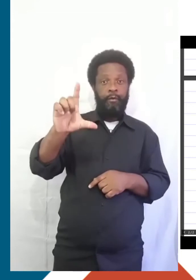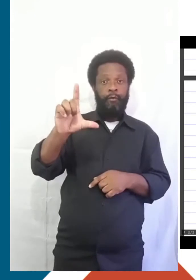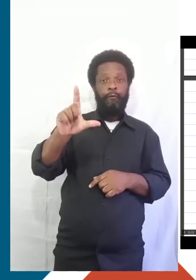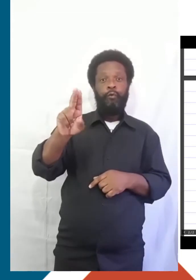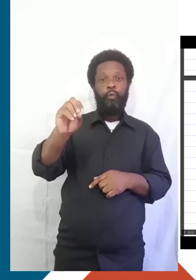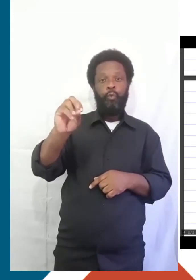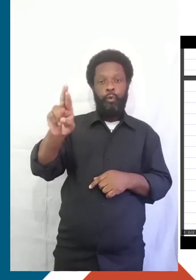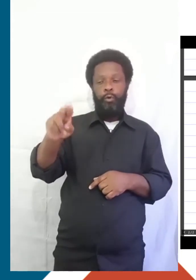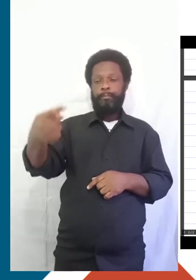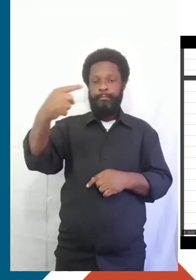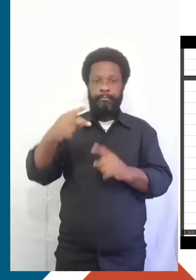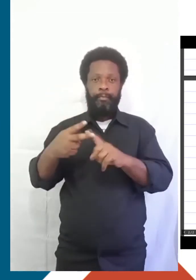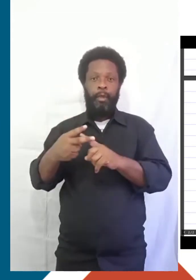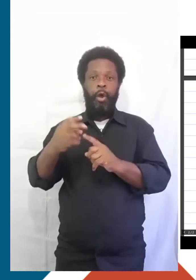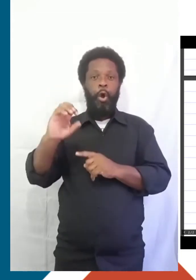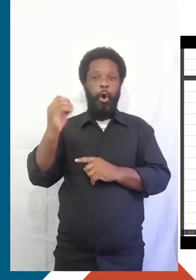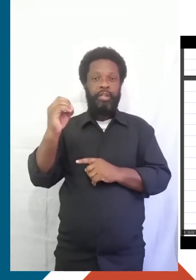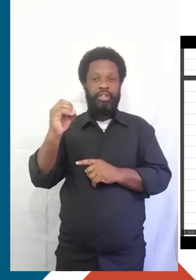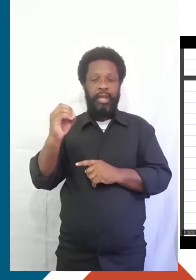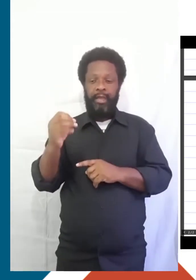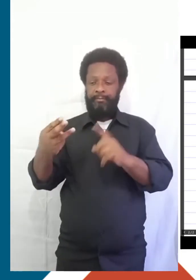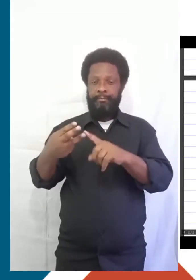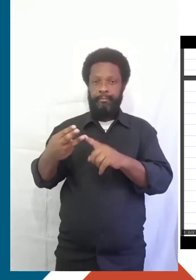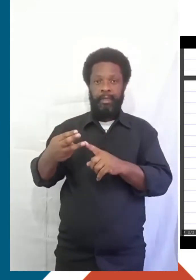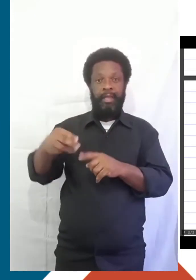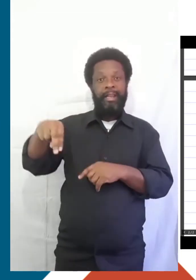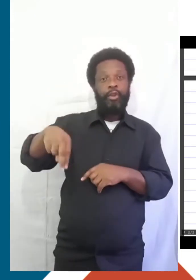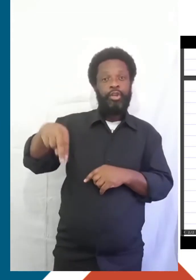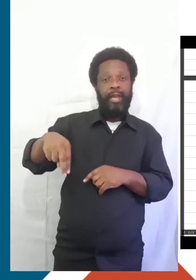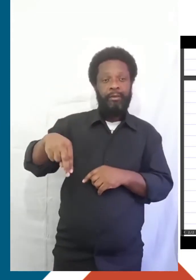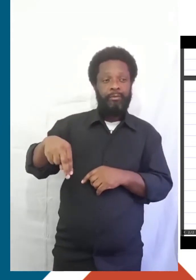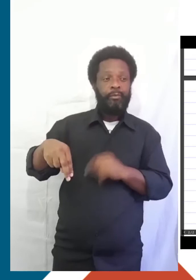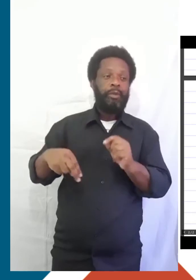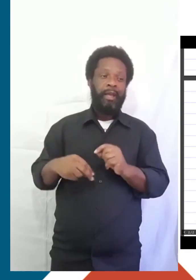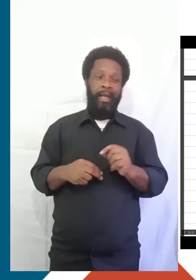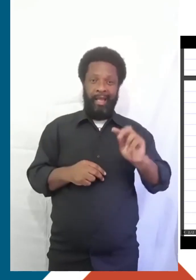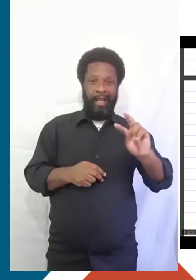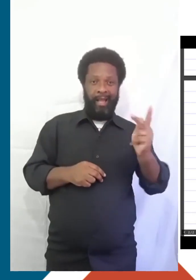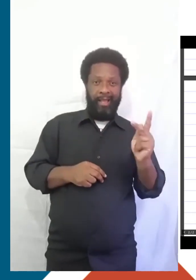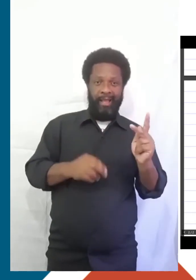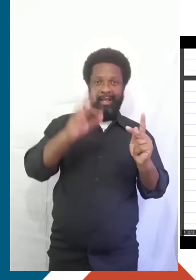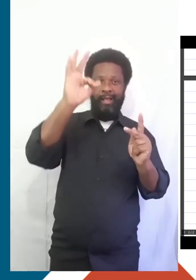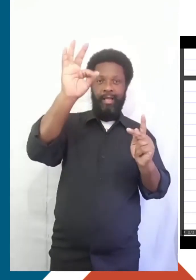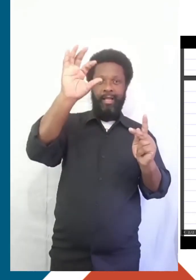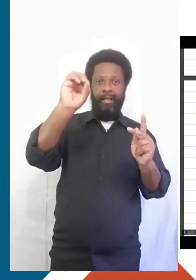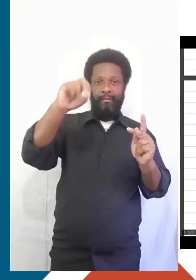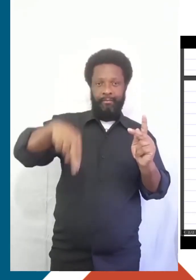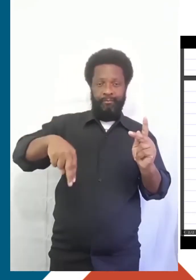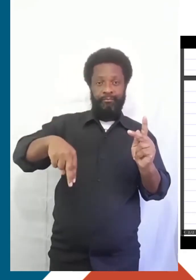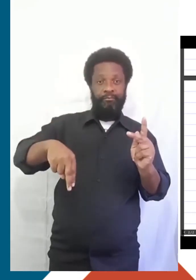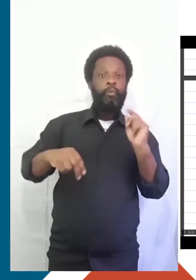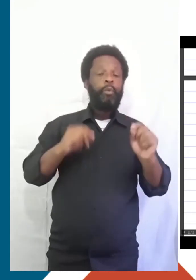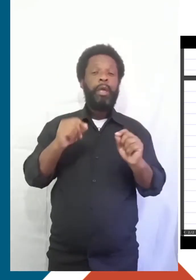o flúor, o oxigênio ou o nitrogênio, o famoso H-FON. O que